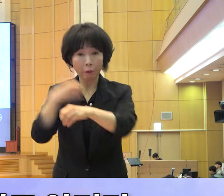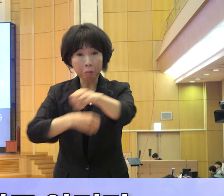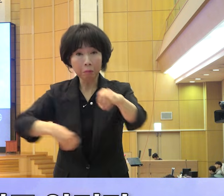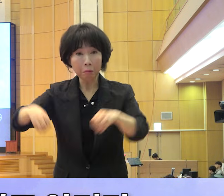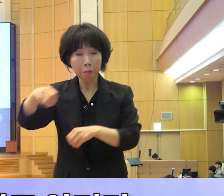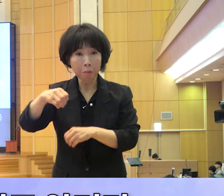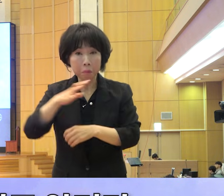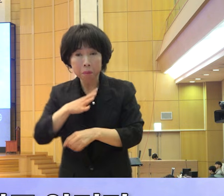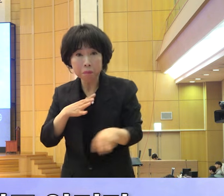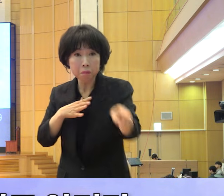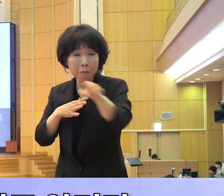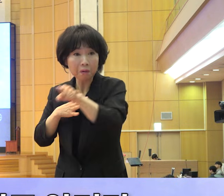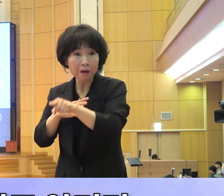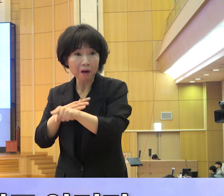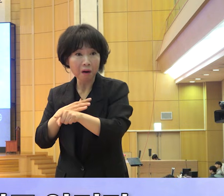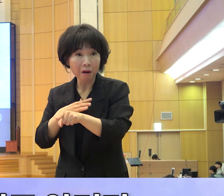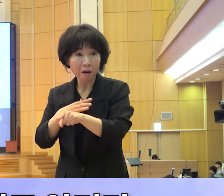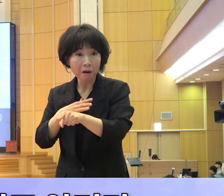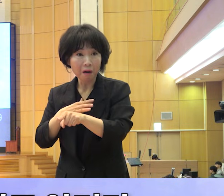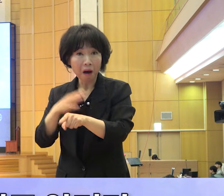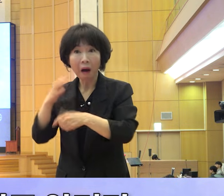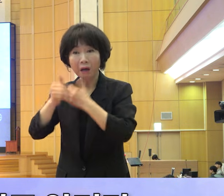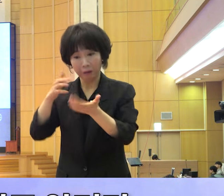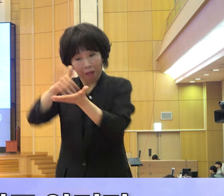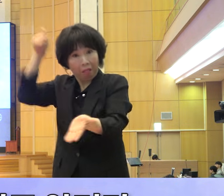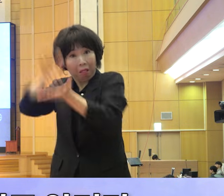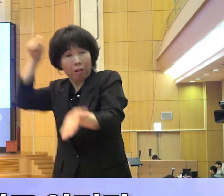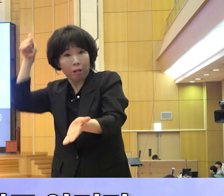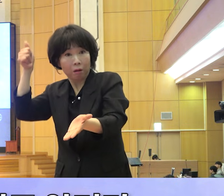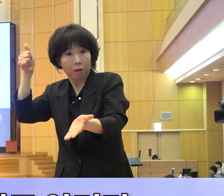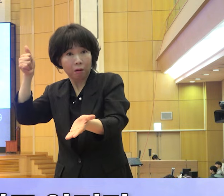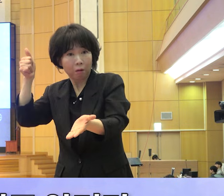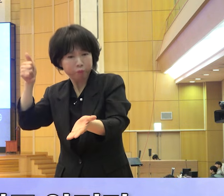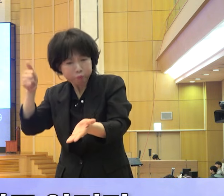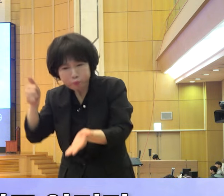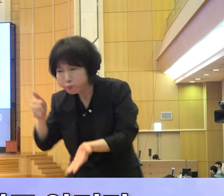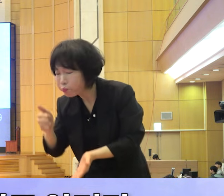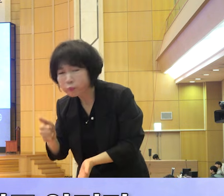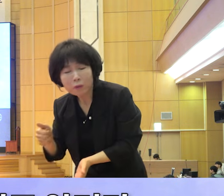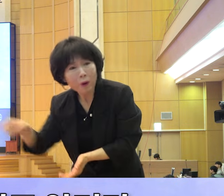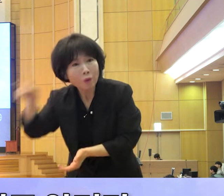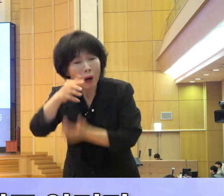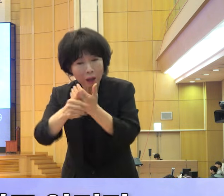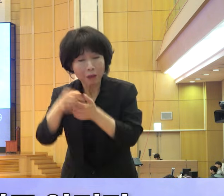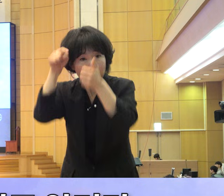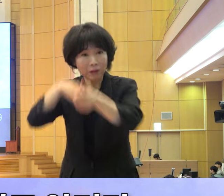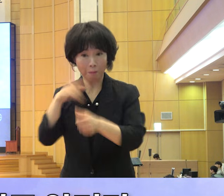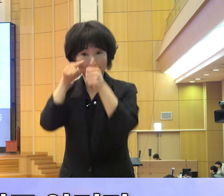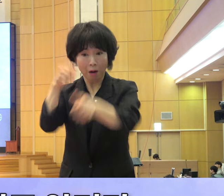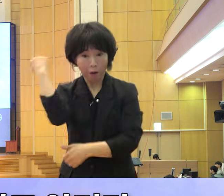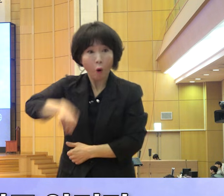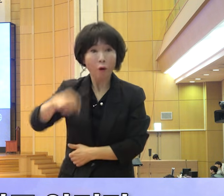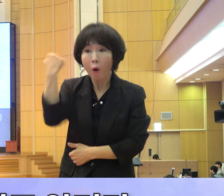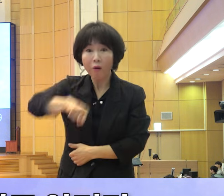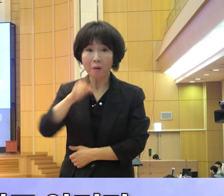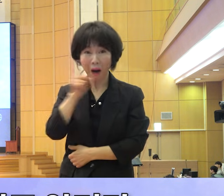하였는데도 불구하고 하나님의 자녀들이 하나님을 거역했다는